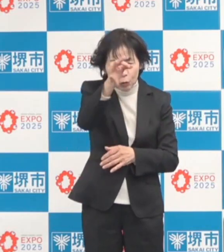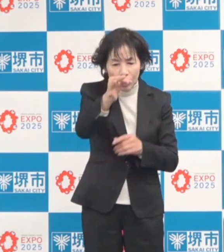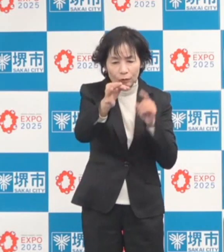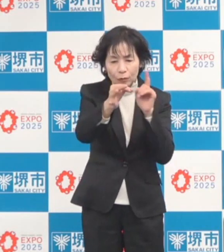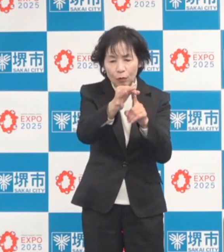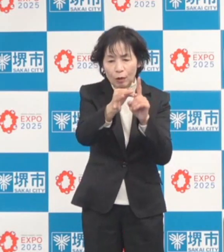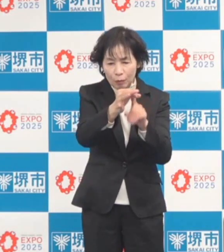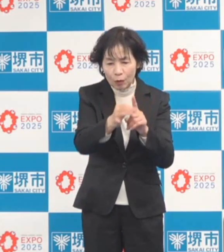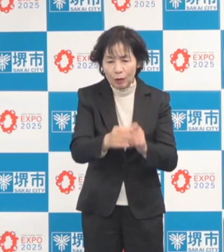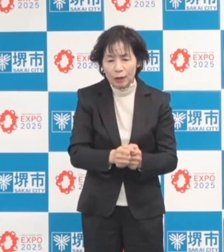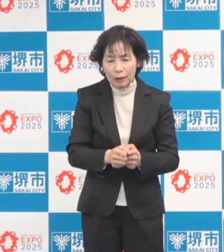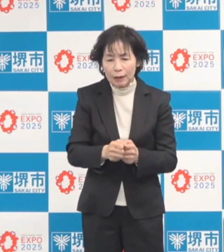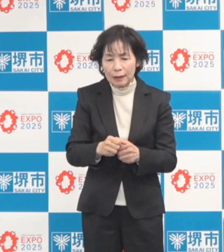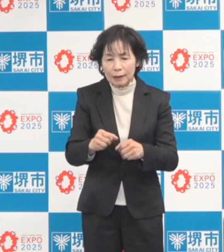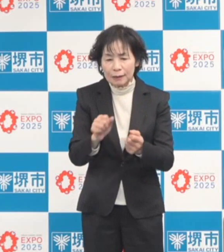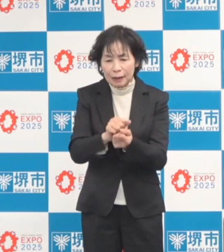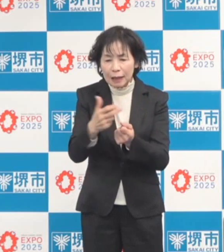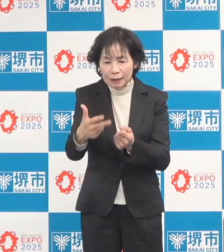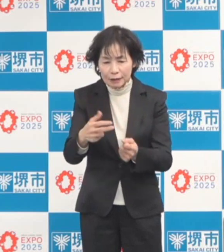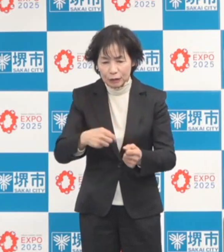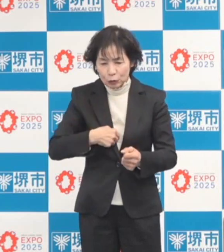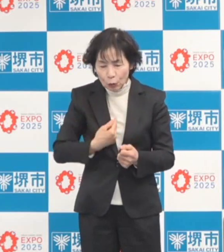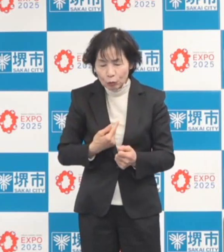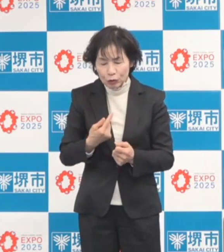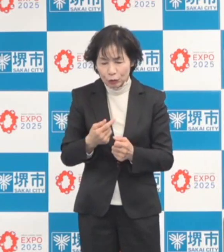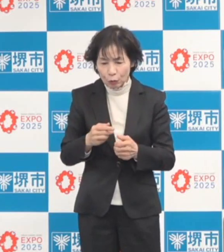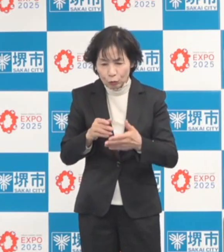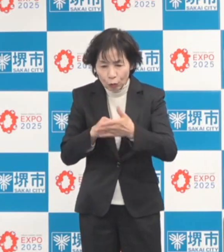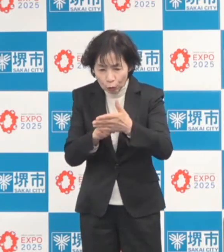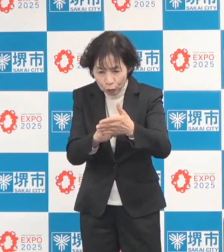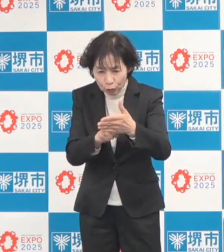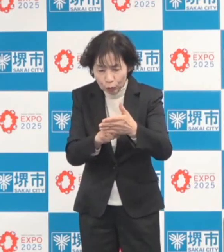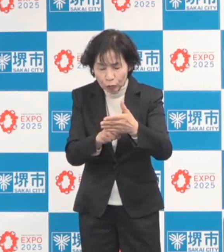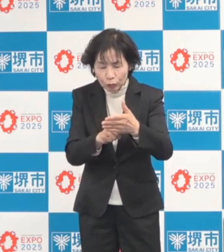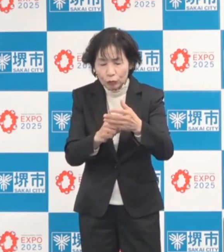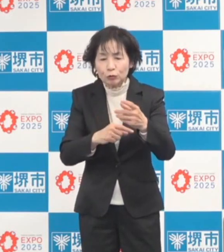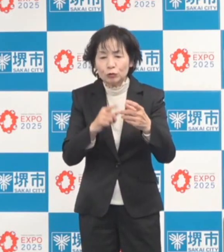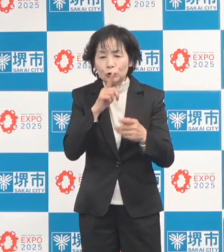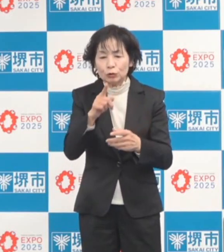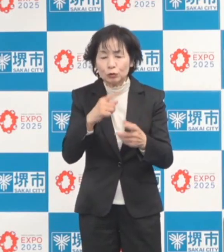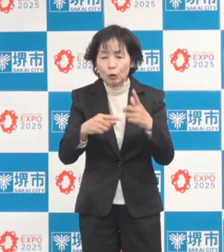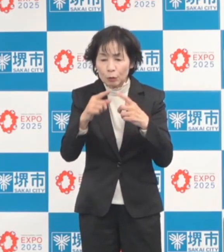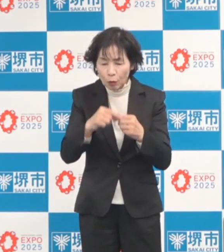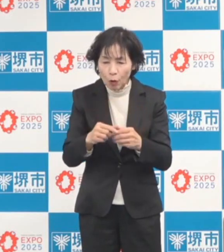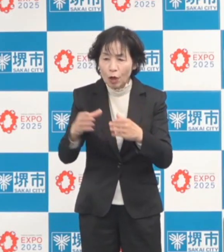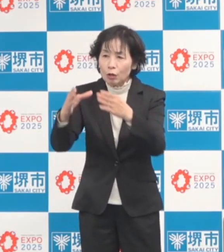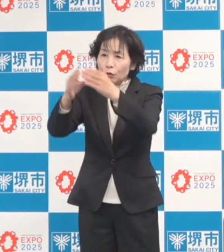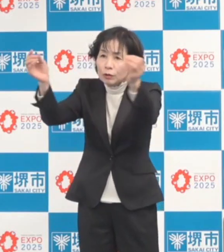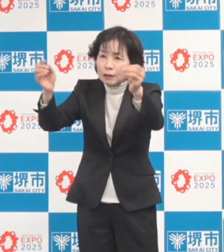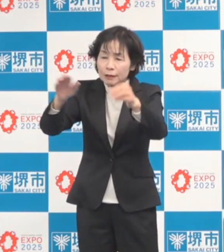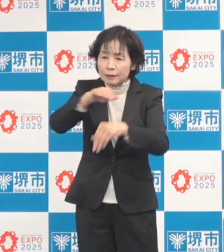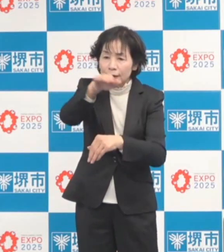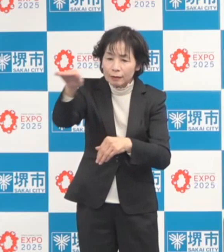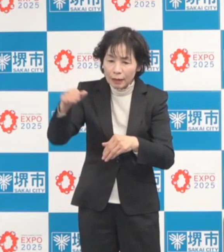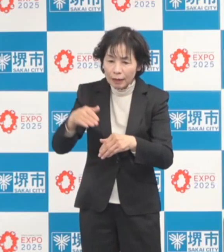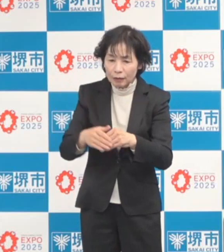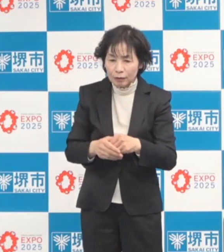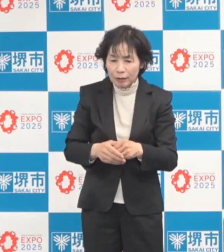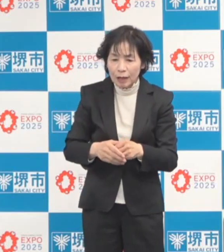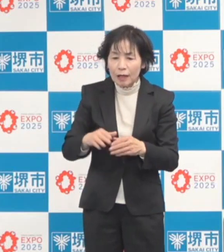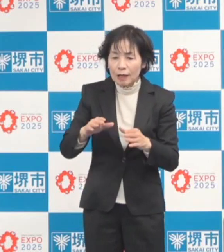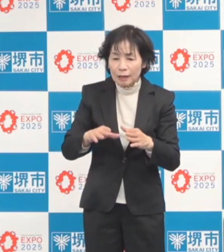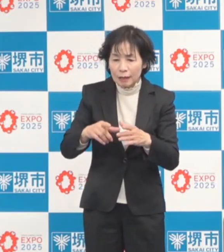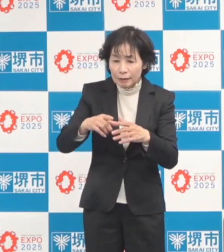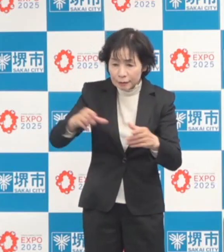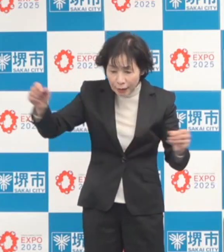は堺市独自の努力というよりも国全体の大きな流れの中でおそらく全国の自治体が同じ課